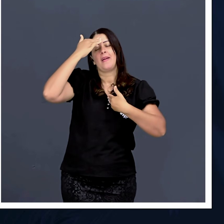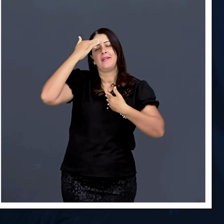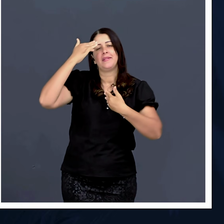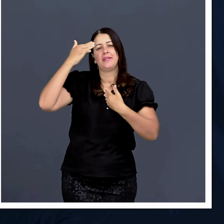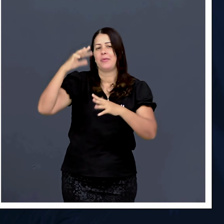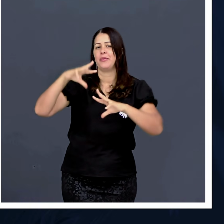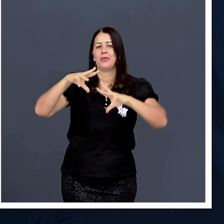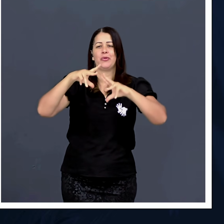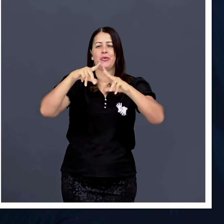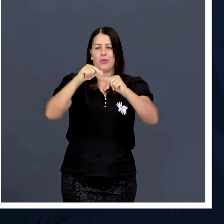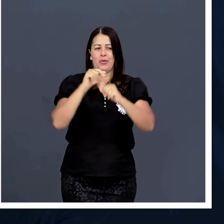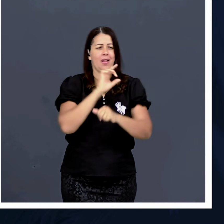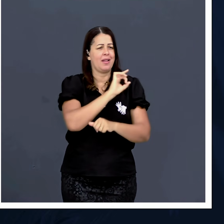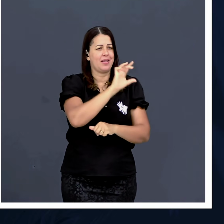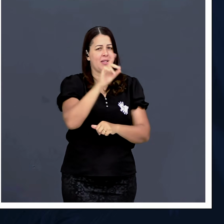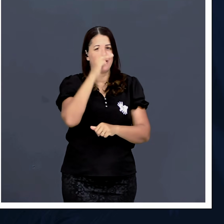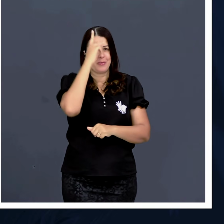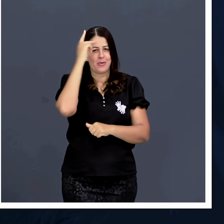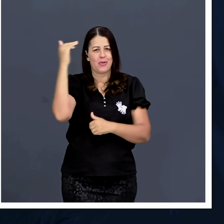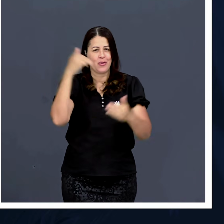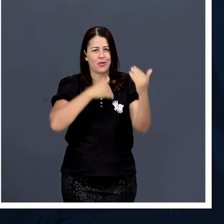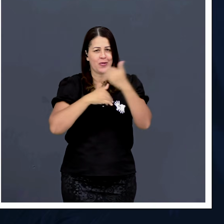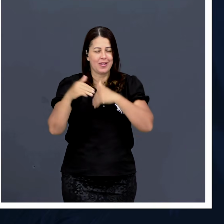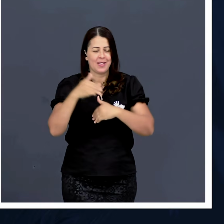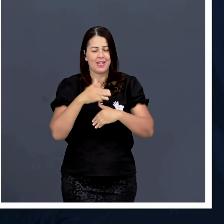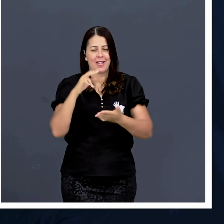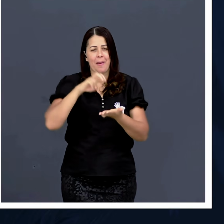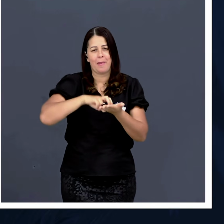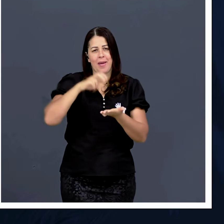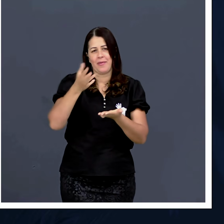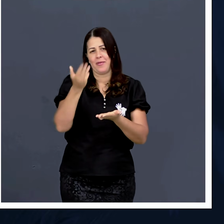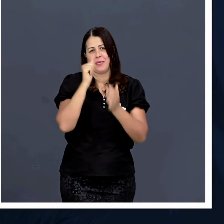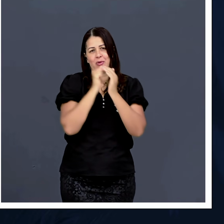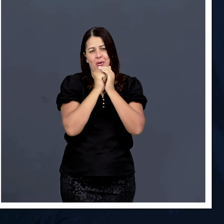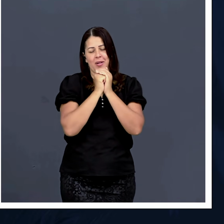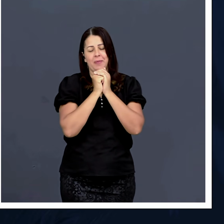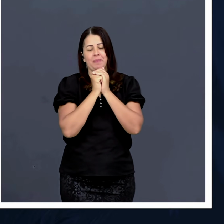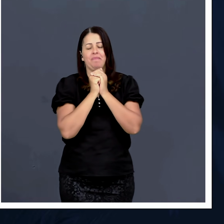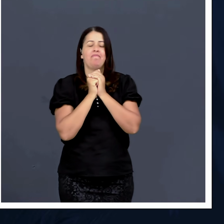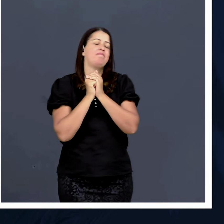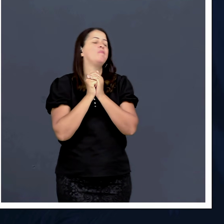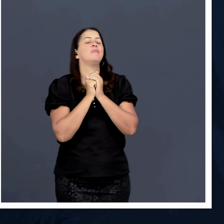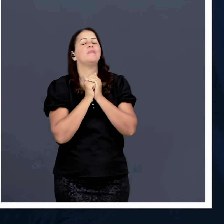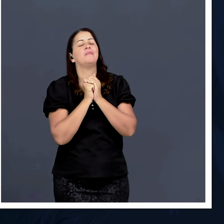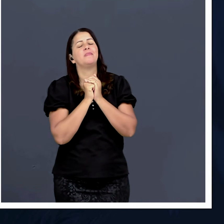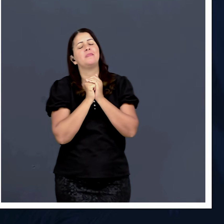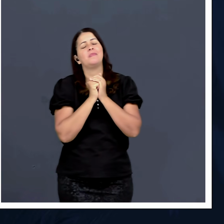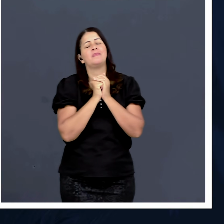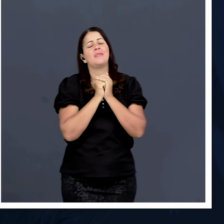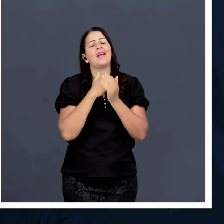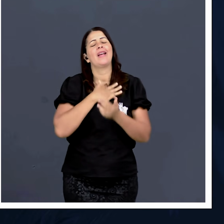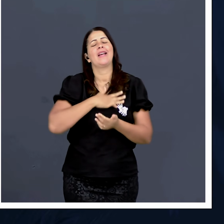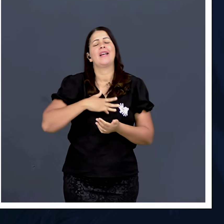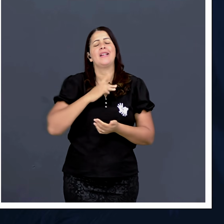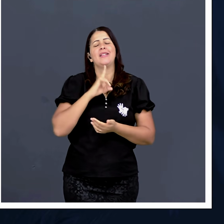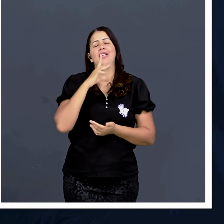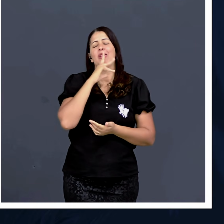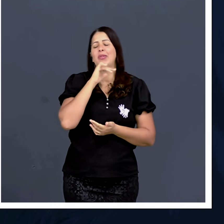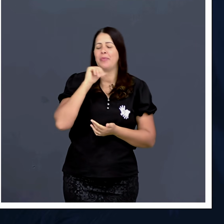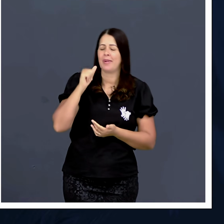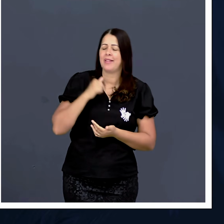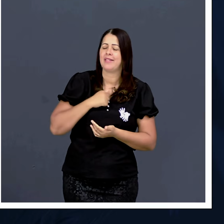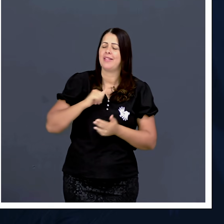agradecimento por todos esses que nos visitam nessa manhã. Amém? Vamos orar? Oremos. Querido Deus e